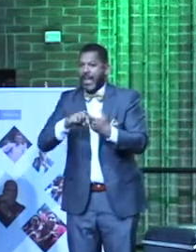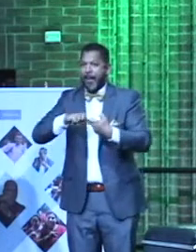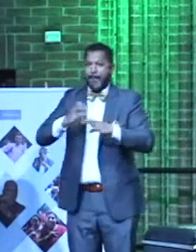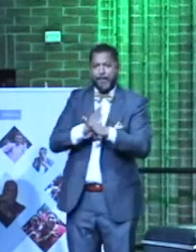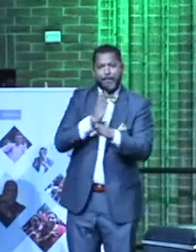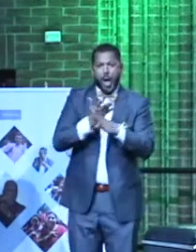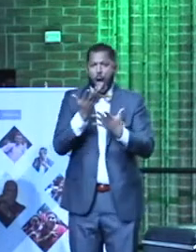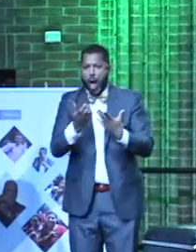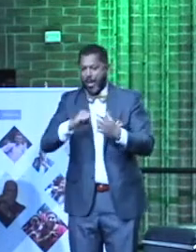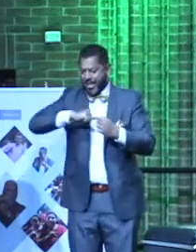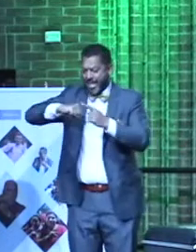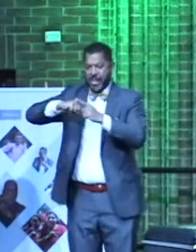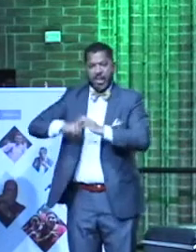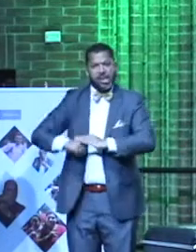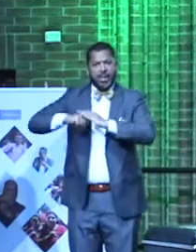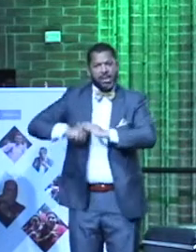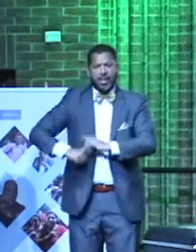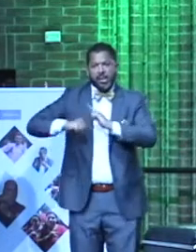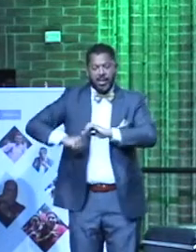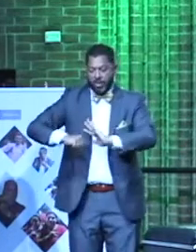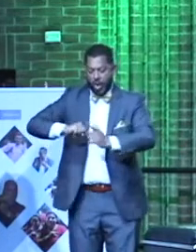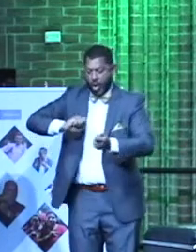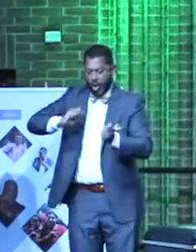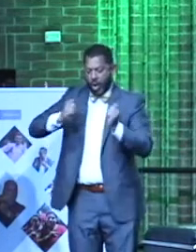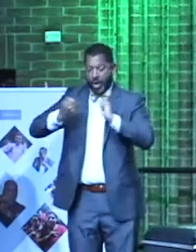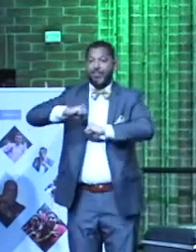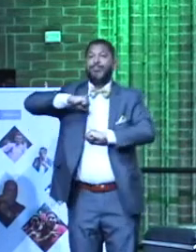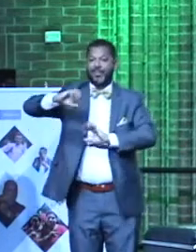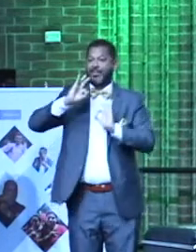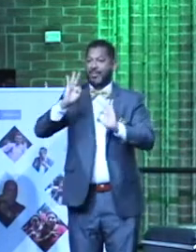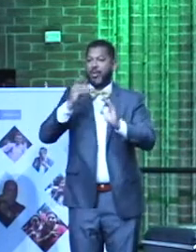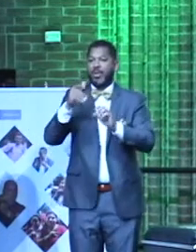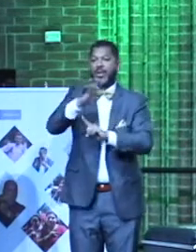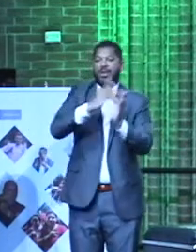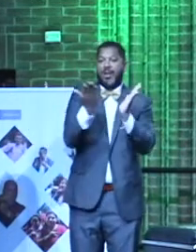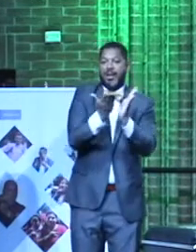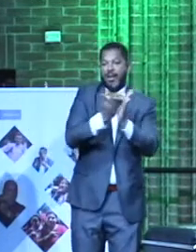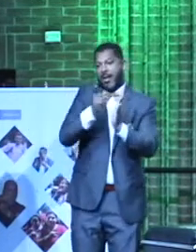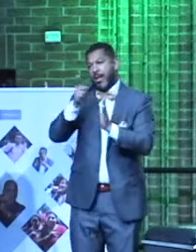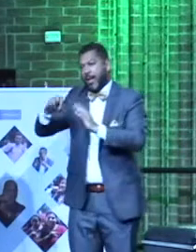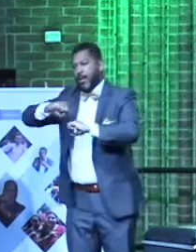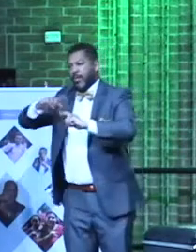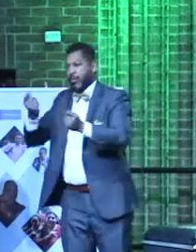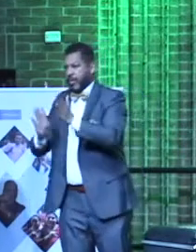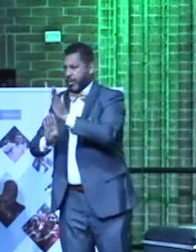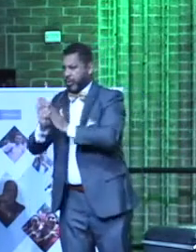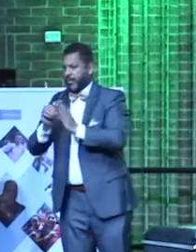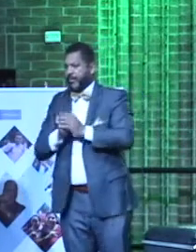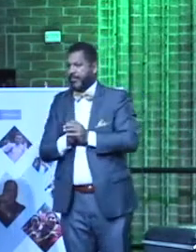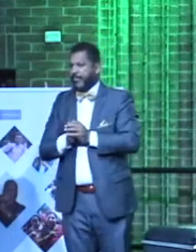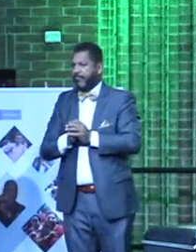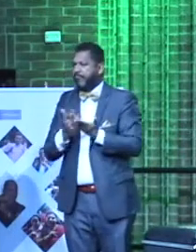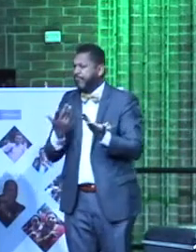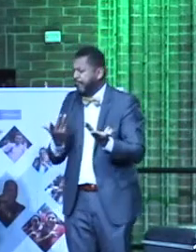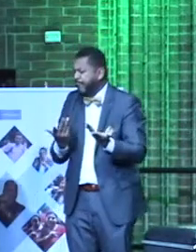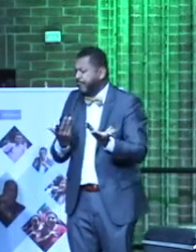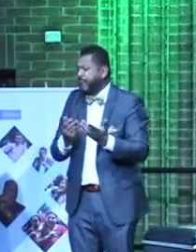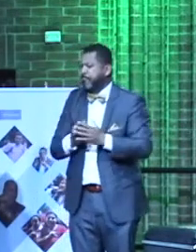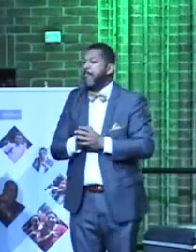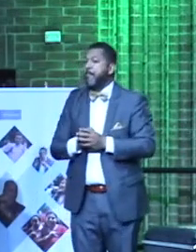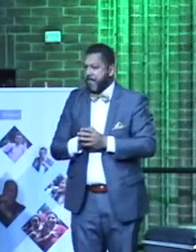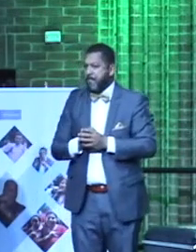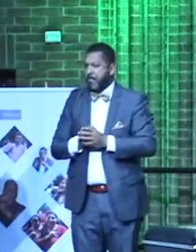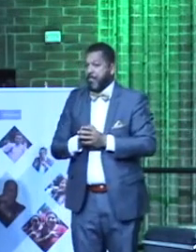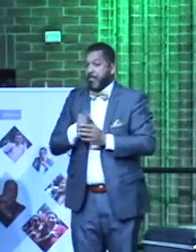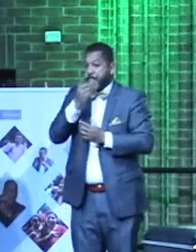el acceso a los derechos en educación o del área de promoción y desarrollo. ¿Qué hicimos entonces? Trabajamos